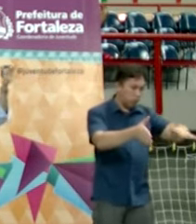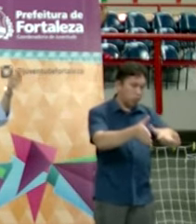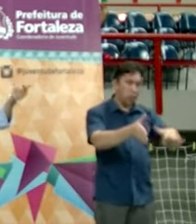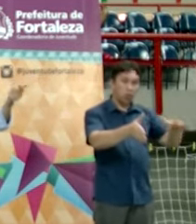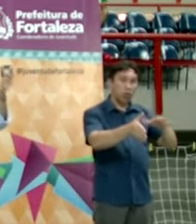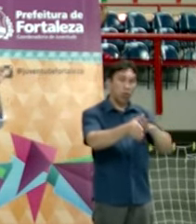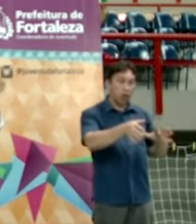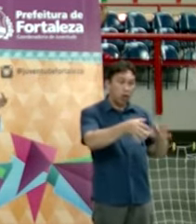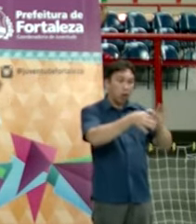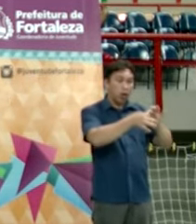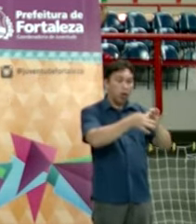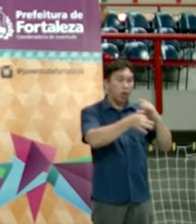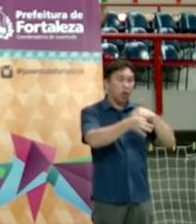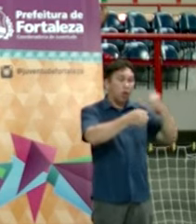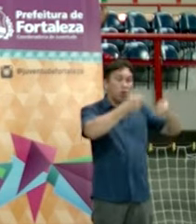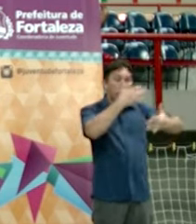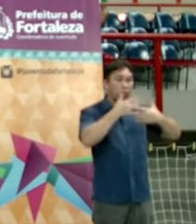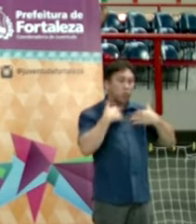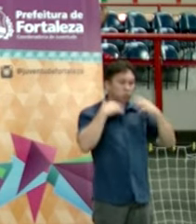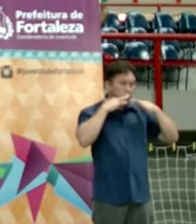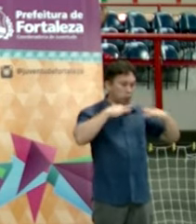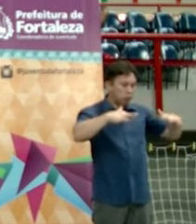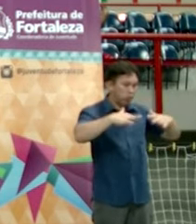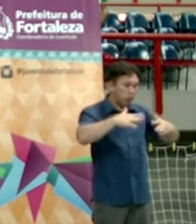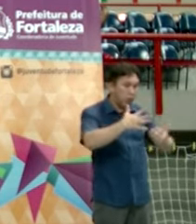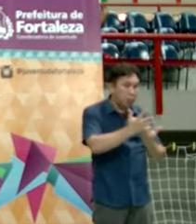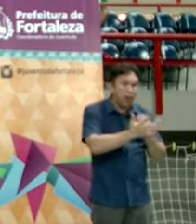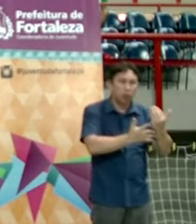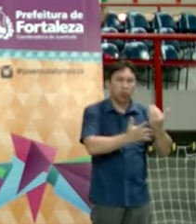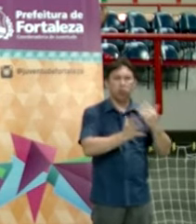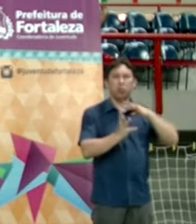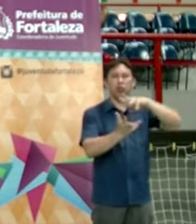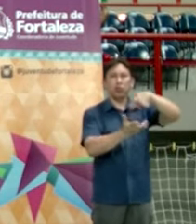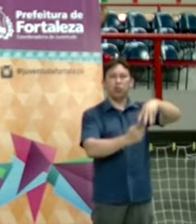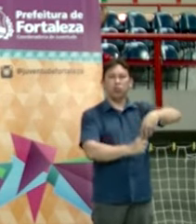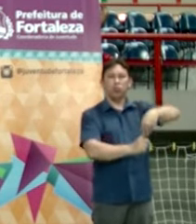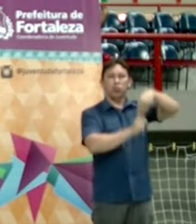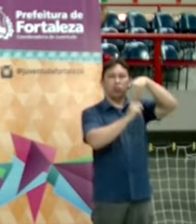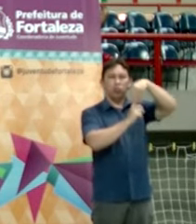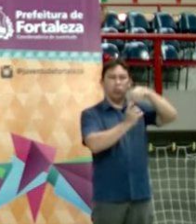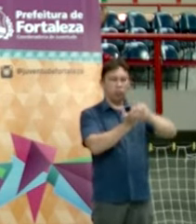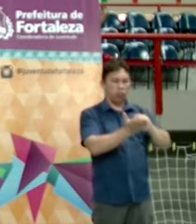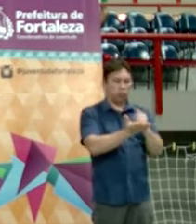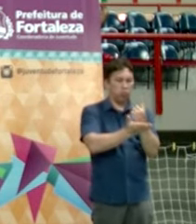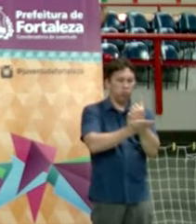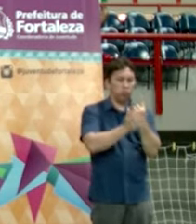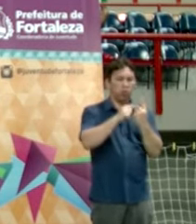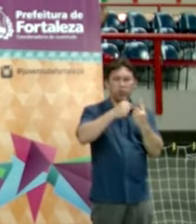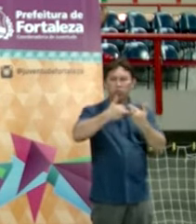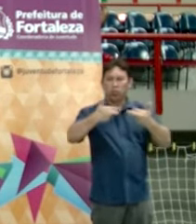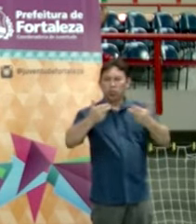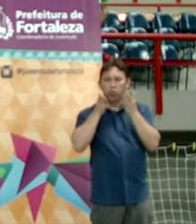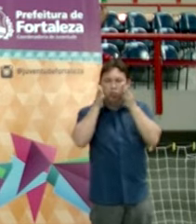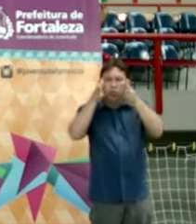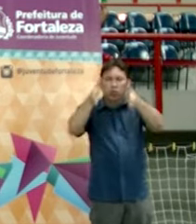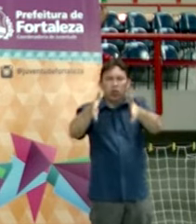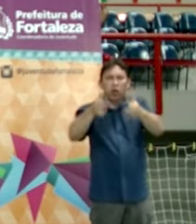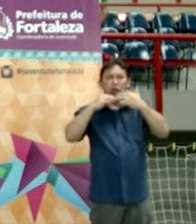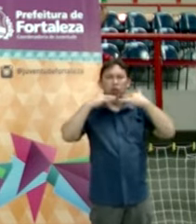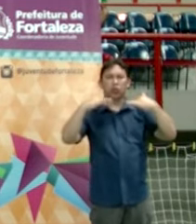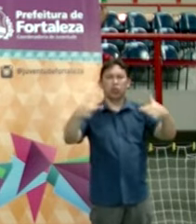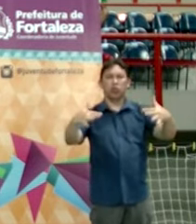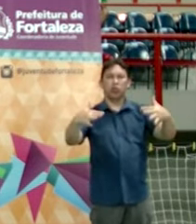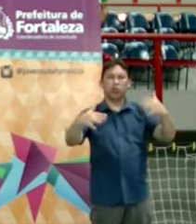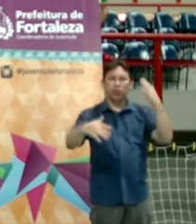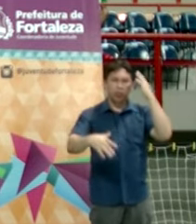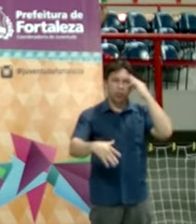que estavam vinculados em tentar dar uma explicação para o início de tudo, e que focavam o início de tudo a elementos da natureza, né? Por